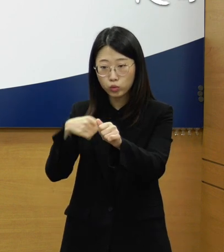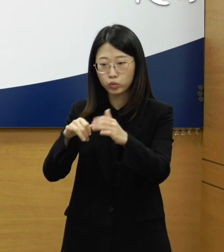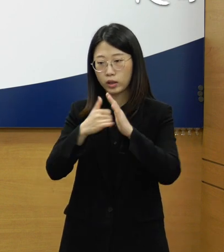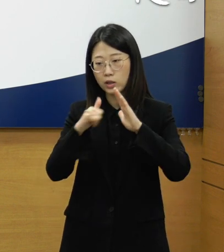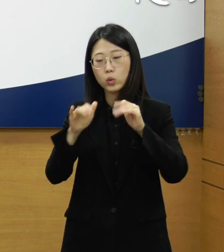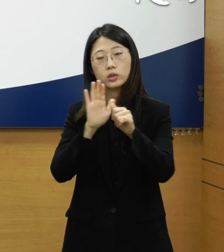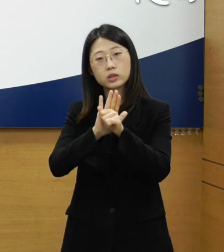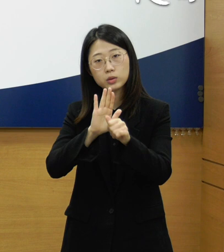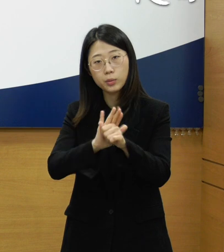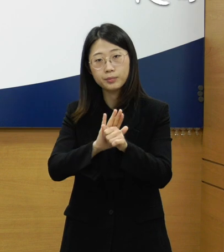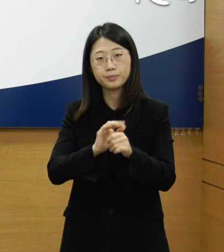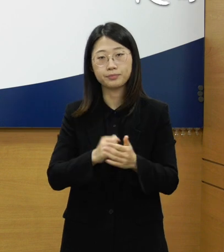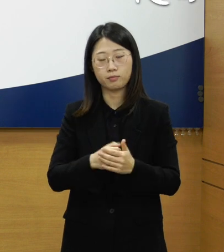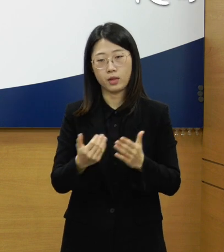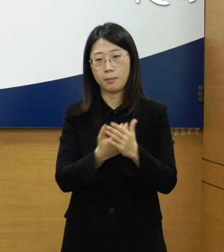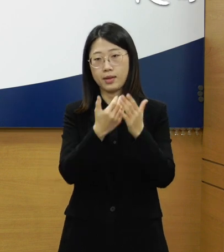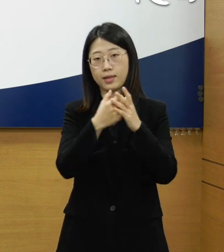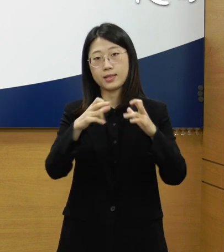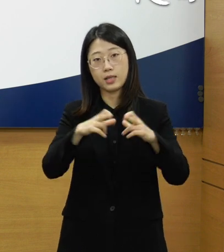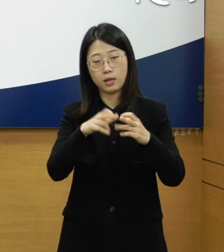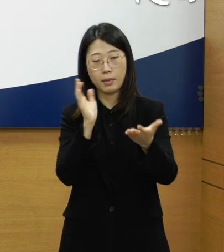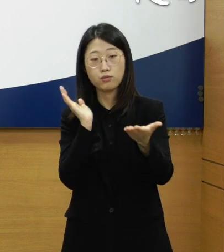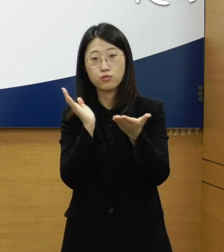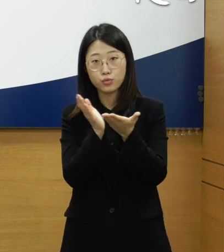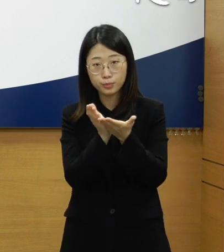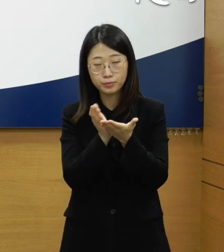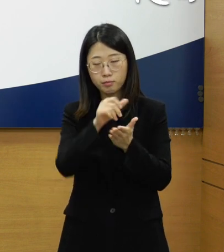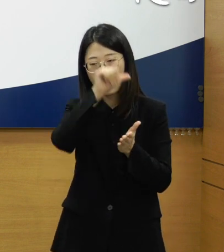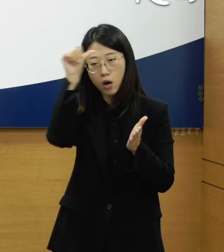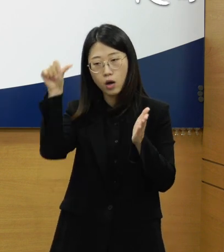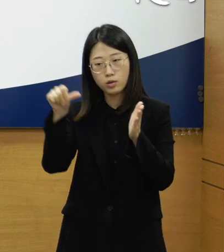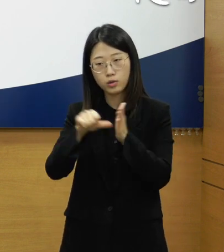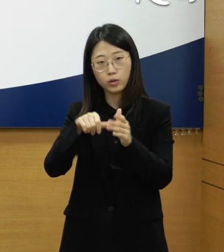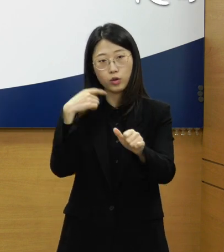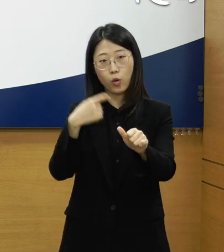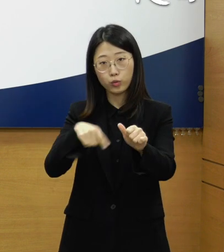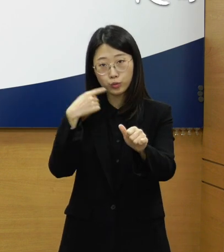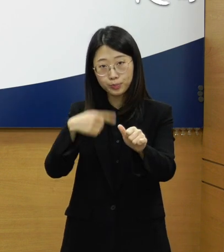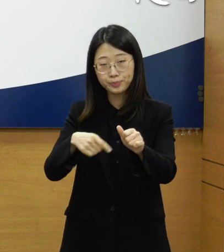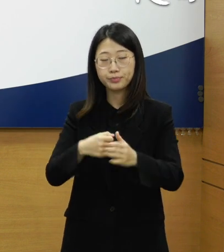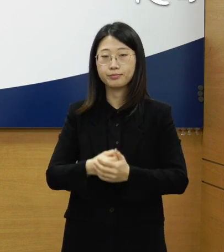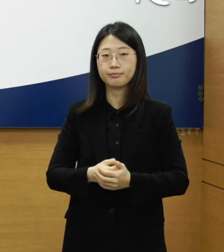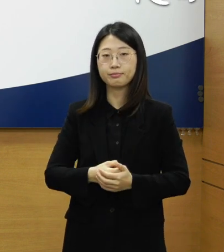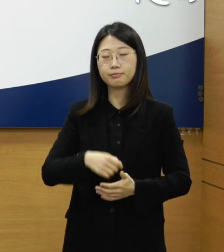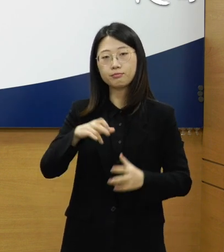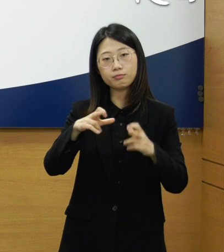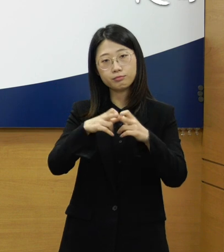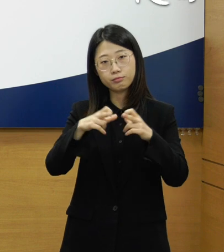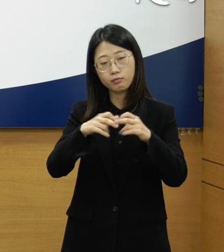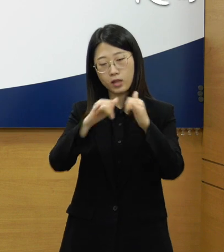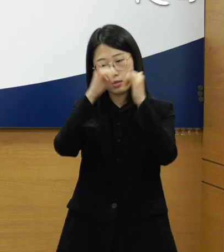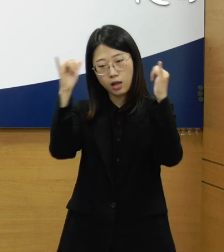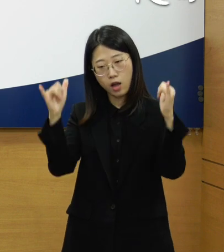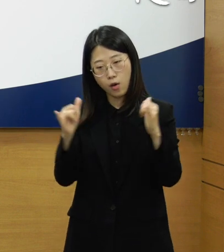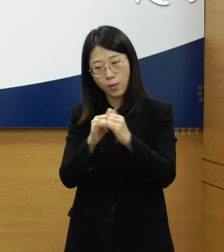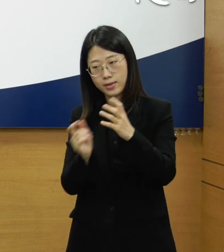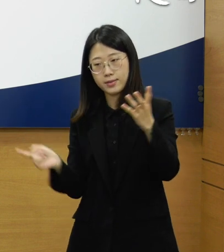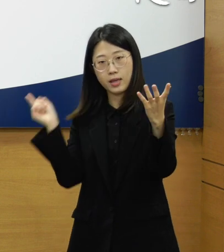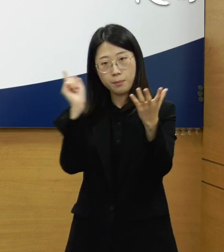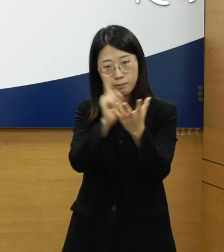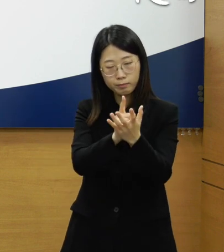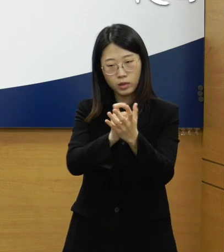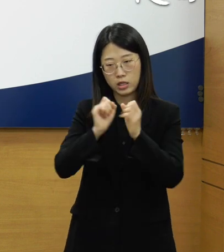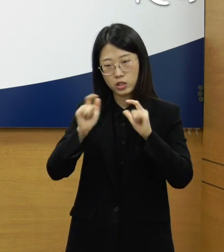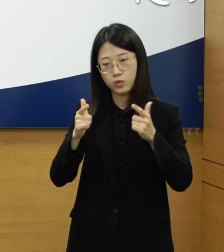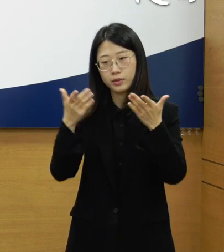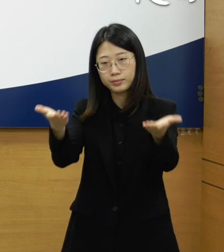지원, 발달장애인 맞춤형 평생교육 등으로 장애인의 사회 참여를